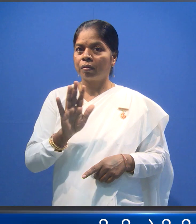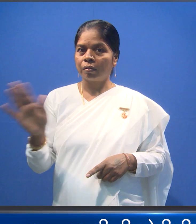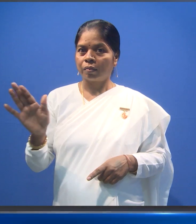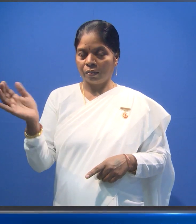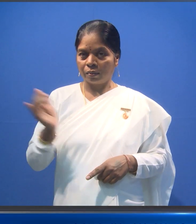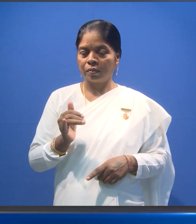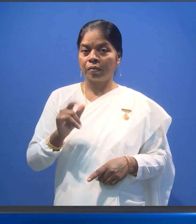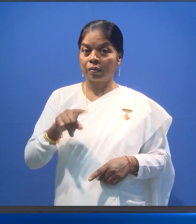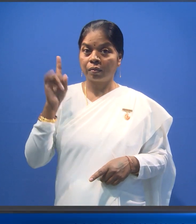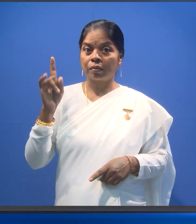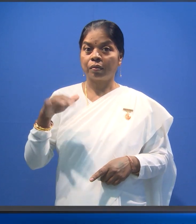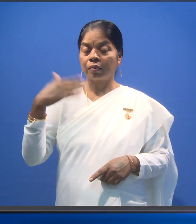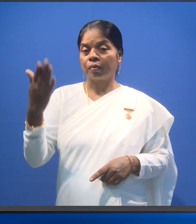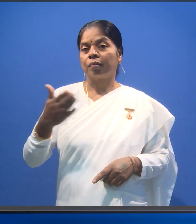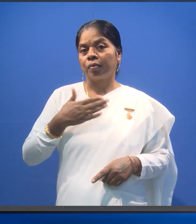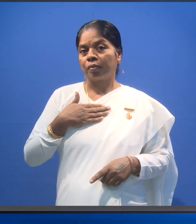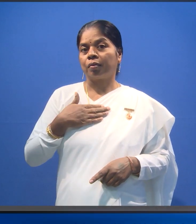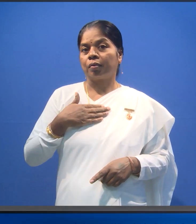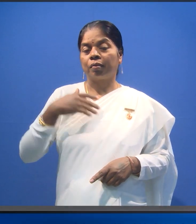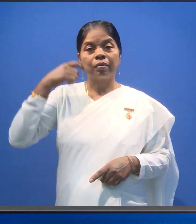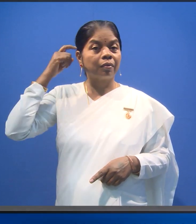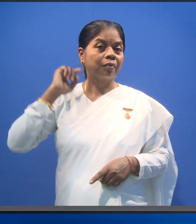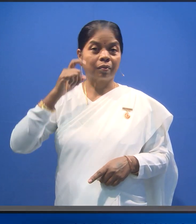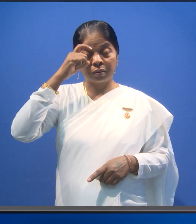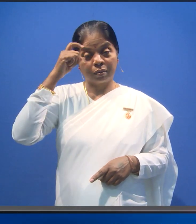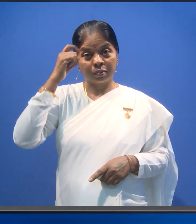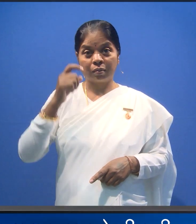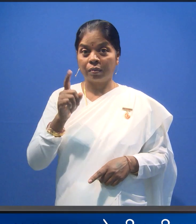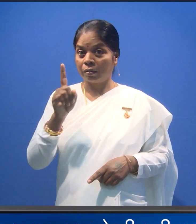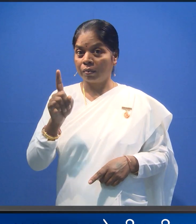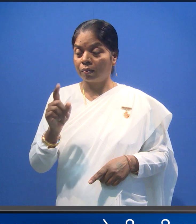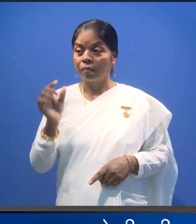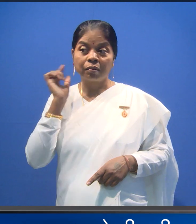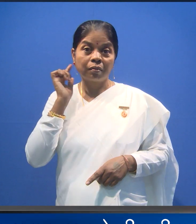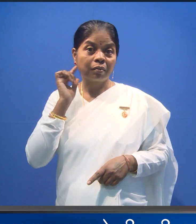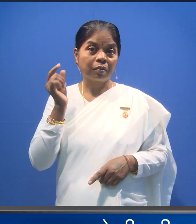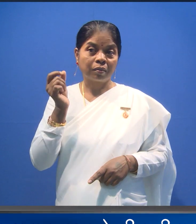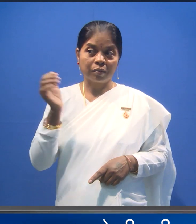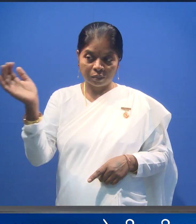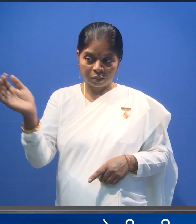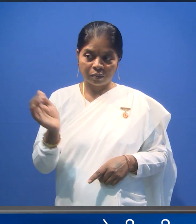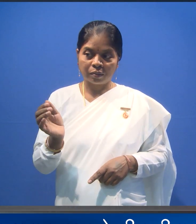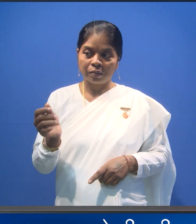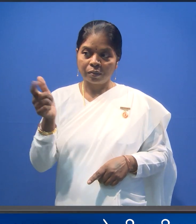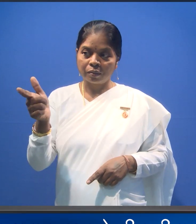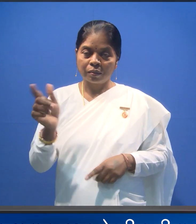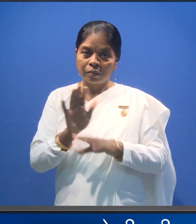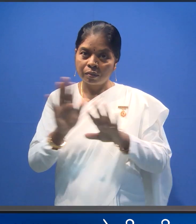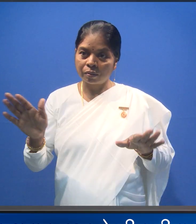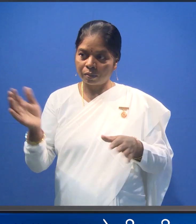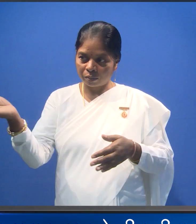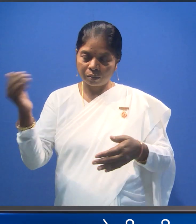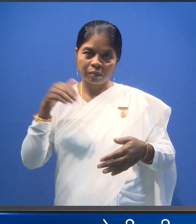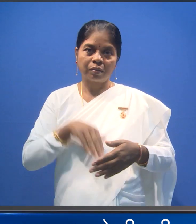आणली तर उद्या माझा एखादा कर्मचारी एखादी मूल्यवान वस्तू देखील विना पैसे